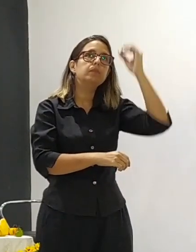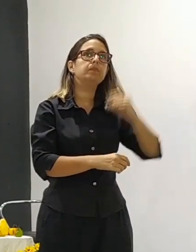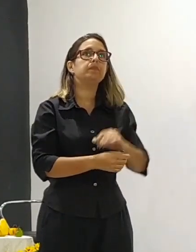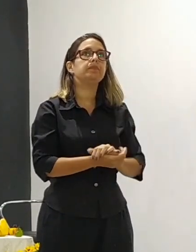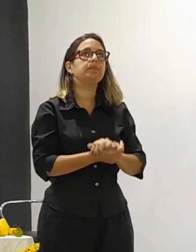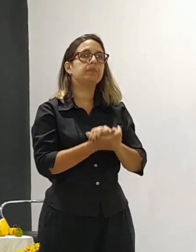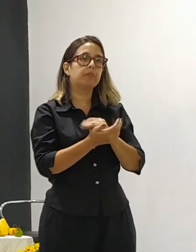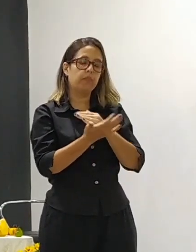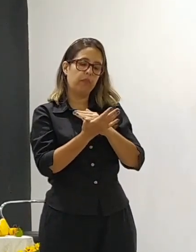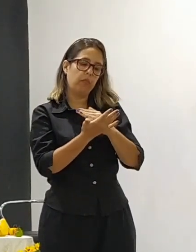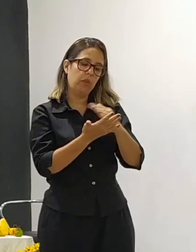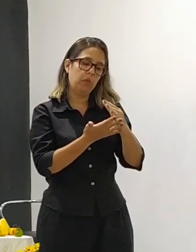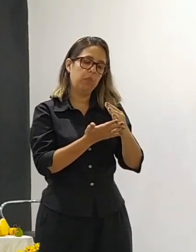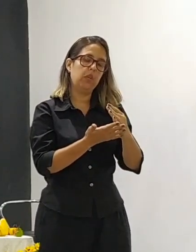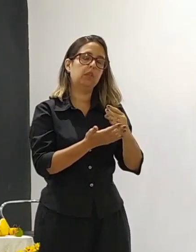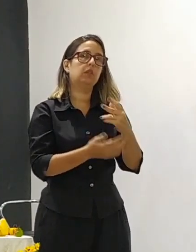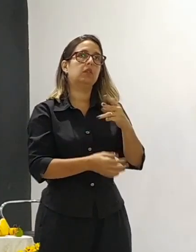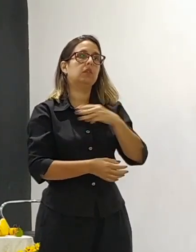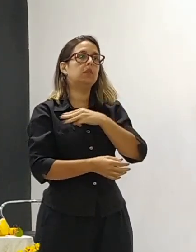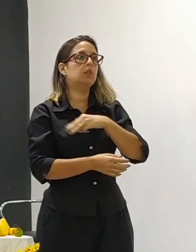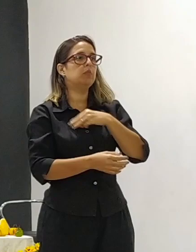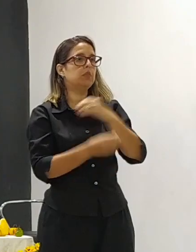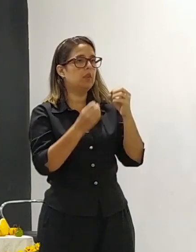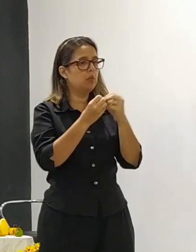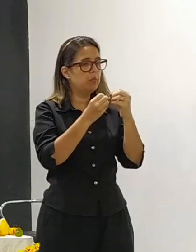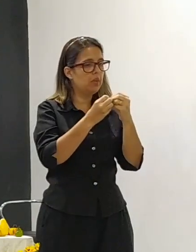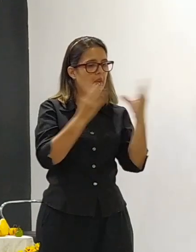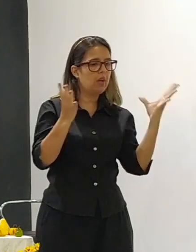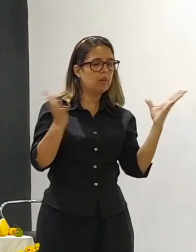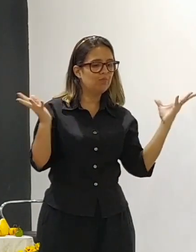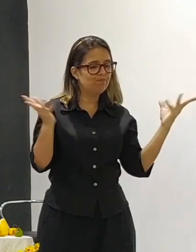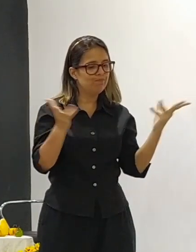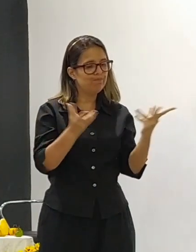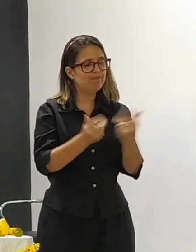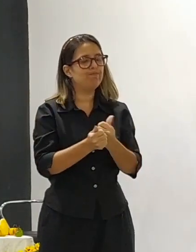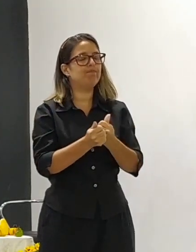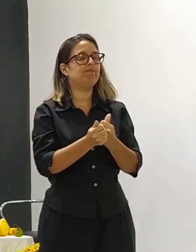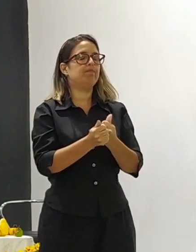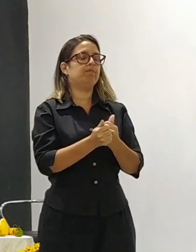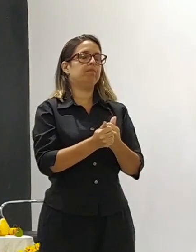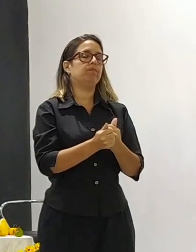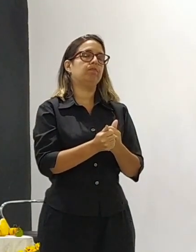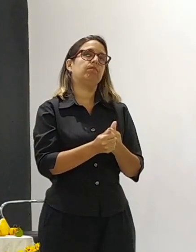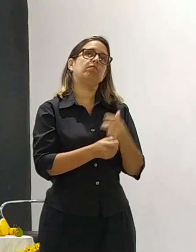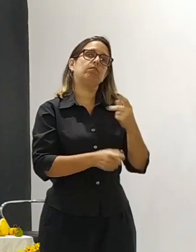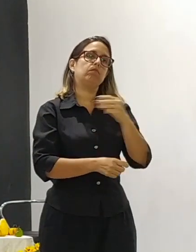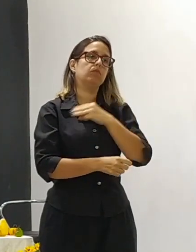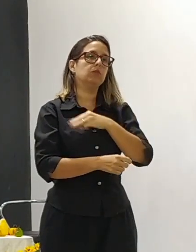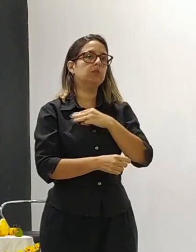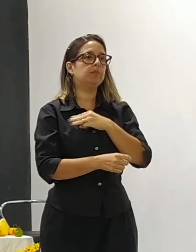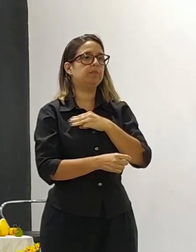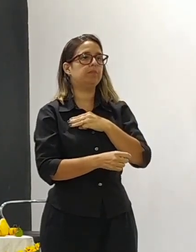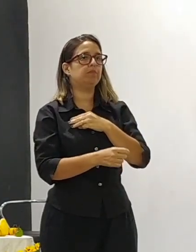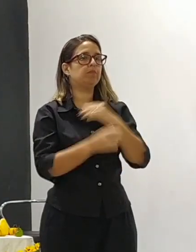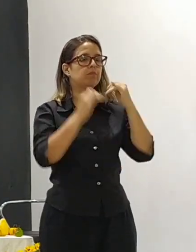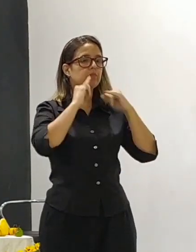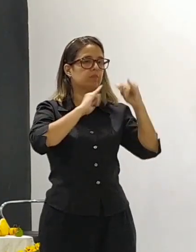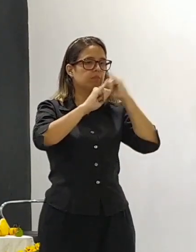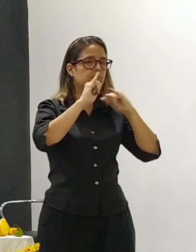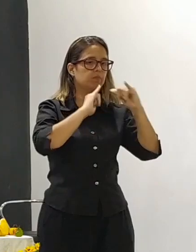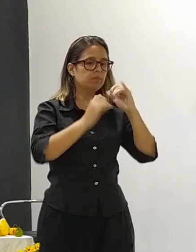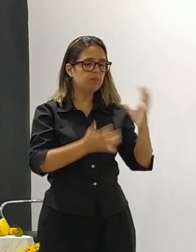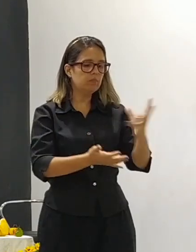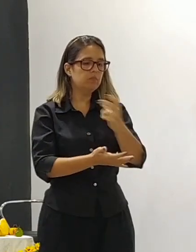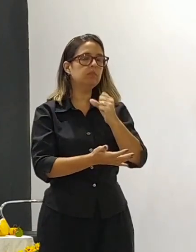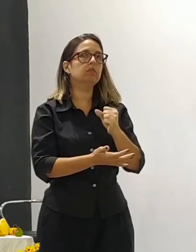inicia seu ministério de milagres, de maravilhas, né? O seu ministério onde ele vai anunciar a